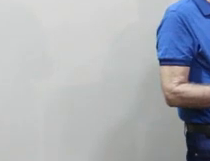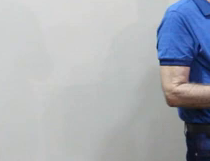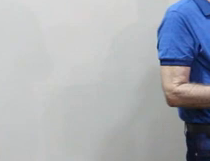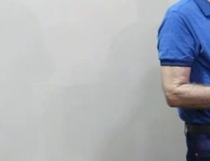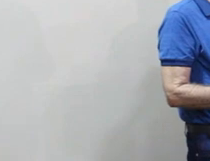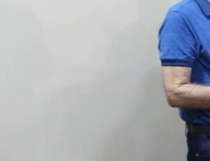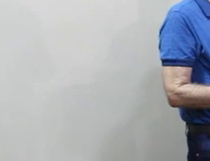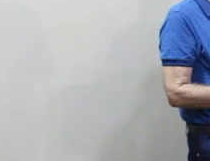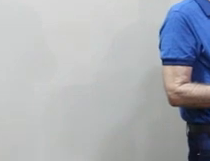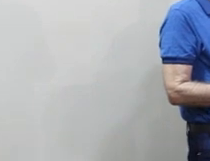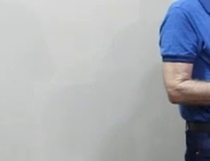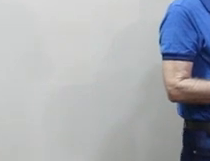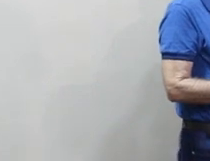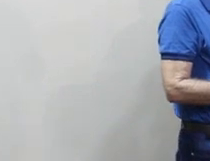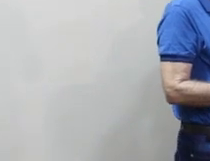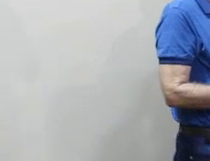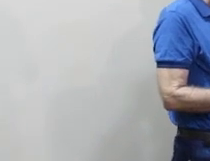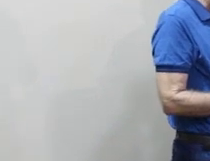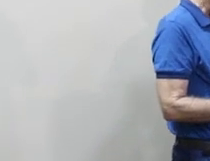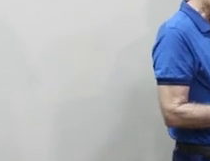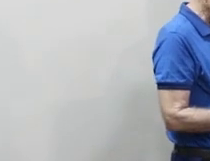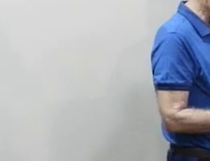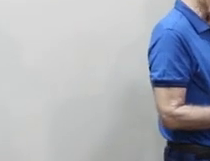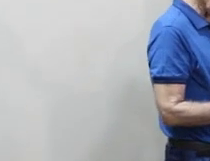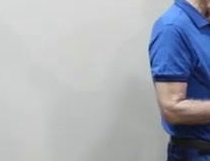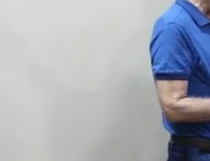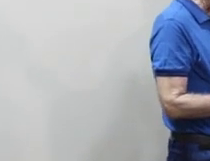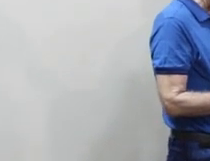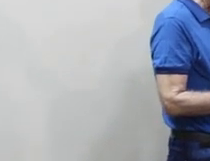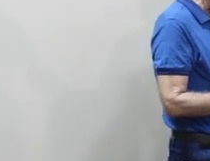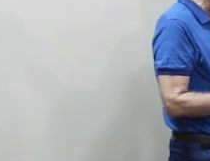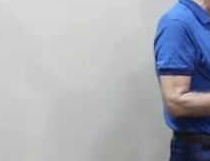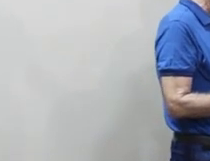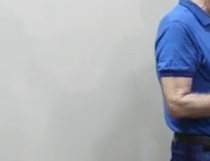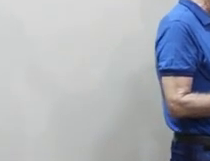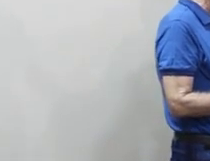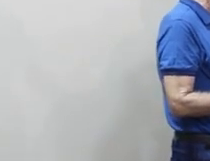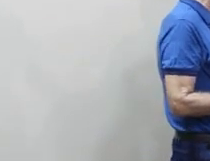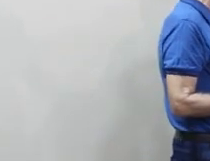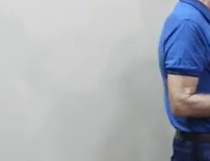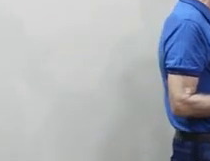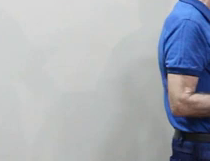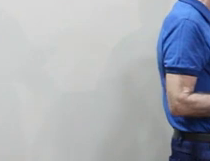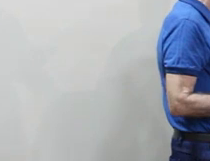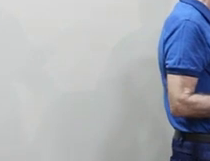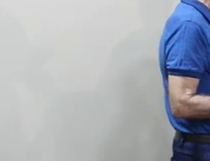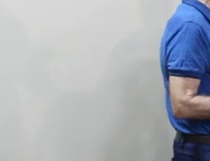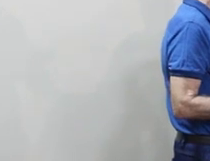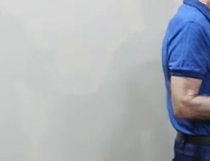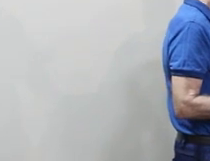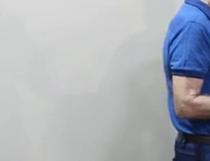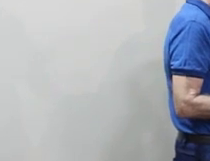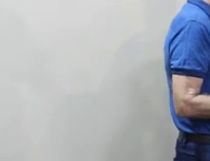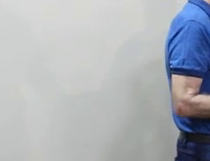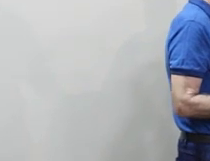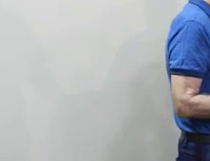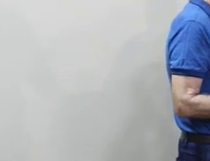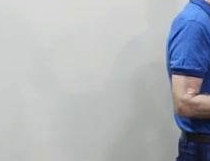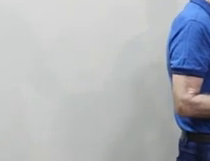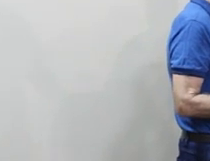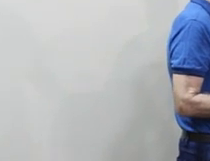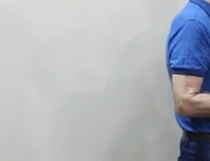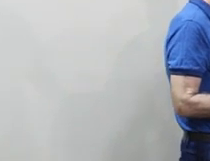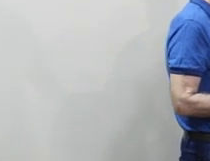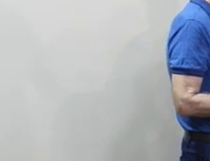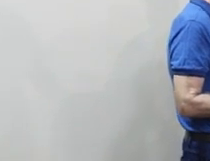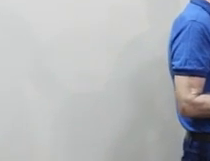Intérprete do primeiro curso e palestra em Libras nos 151 anos de existência do Clube Literário.